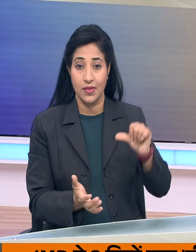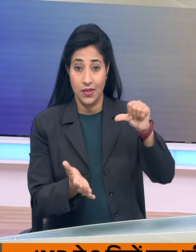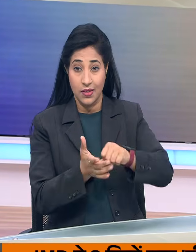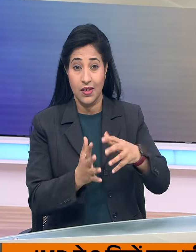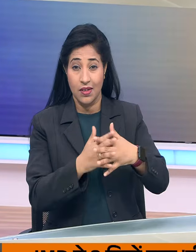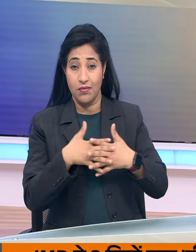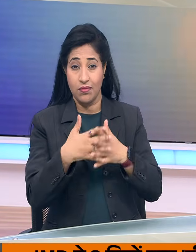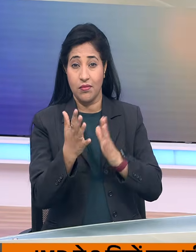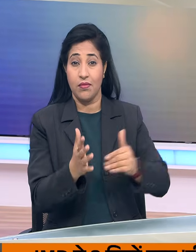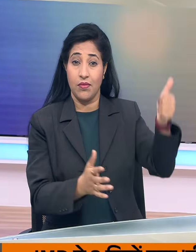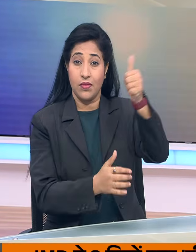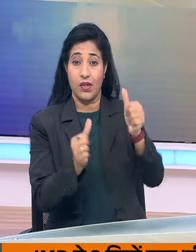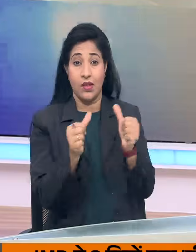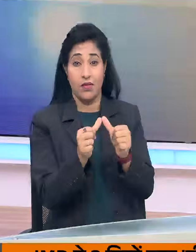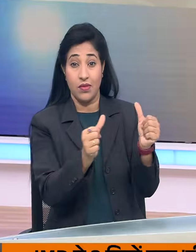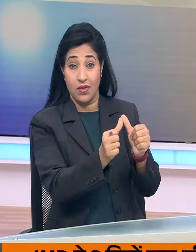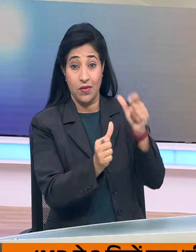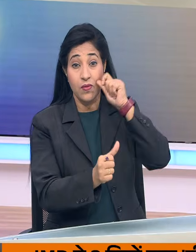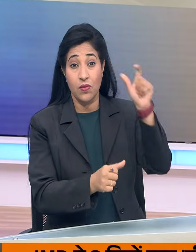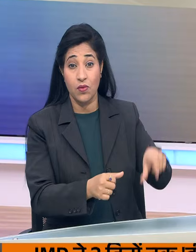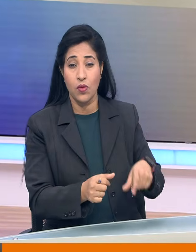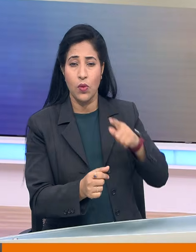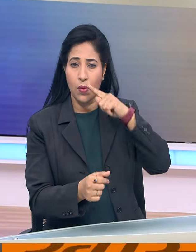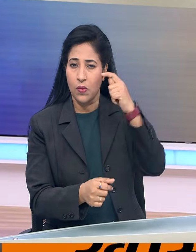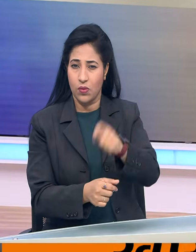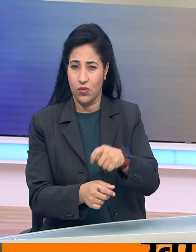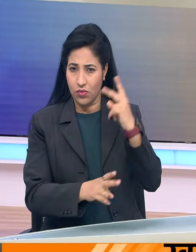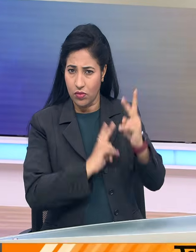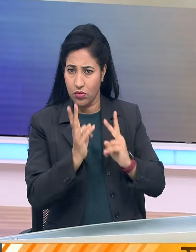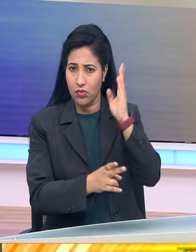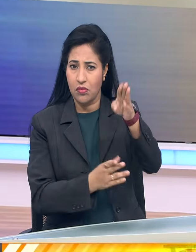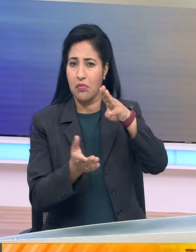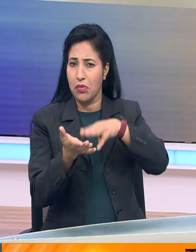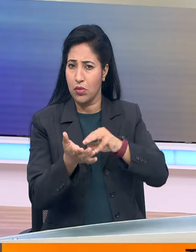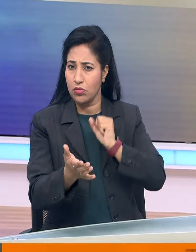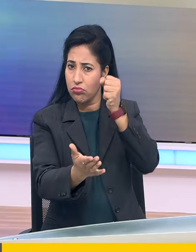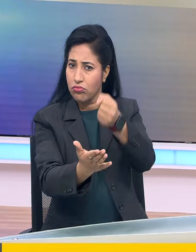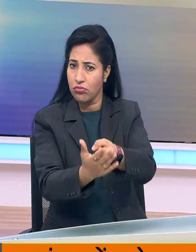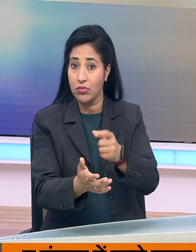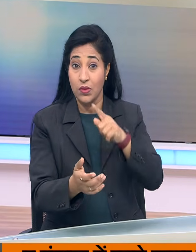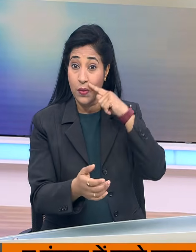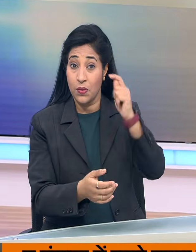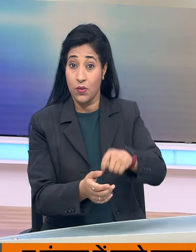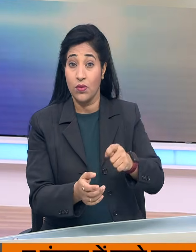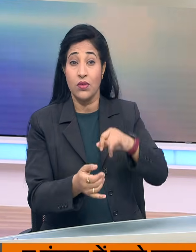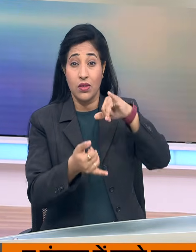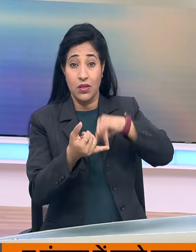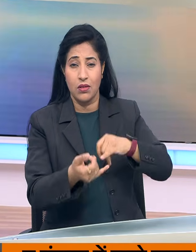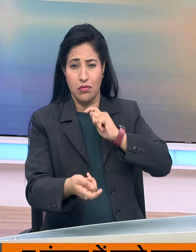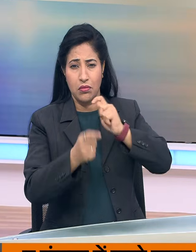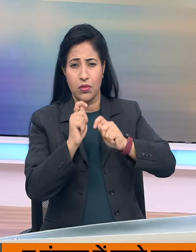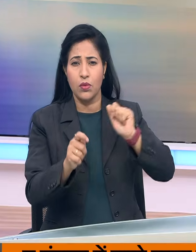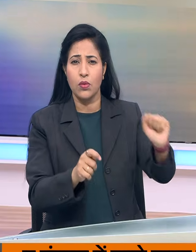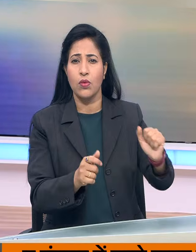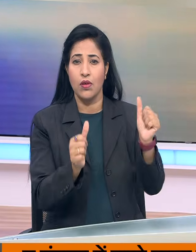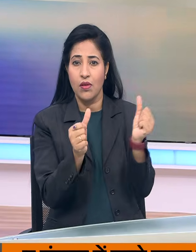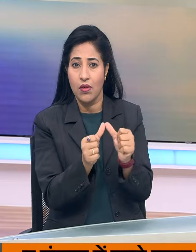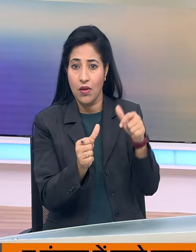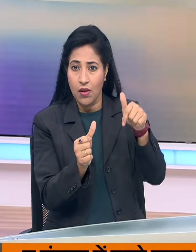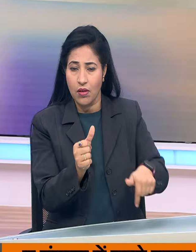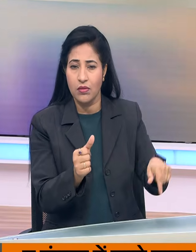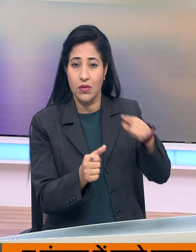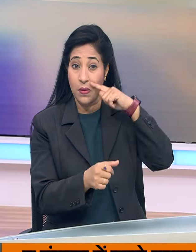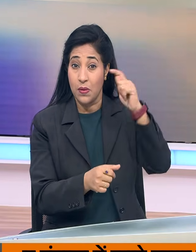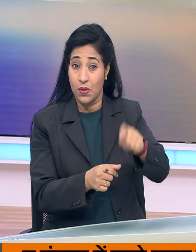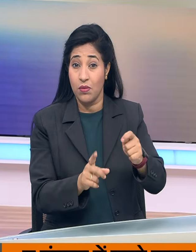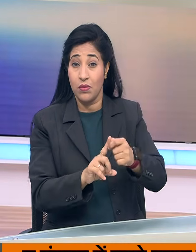ईरान के विदेश मंत्री अब्बास अरागची आज रूस के दौरे पर मॉस्को पहुंचेंगे। रूस की स्टेट मीडिया के अनुसार अरागची आज रूस